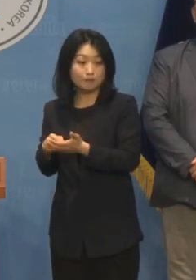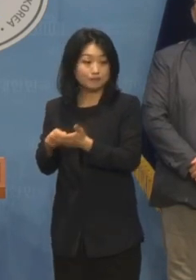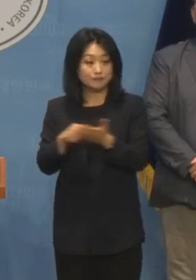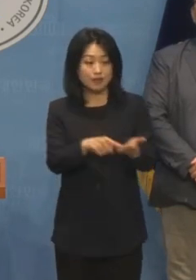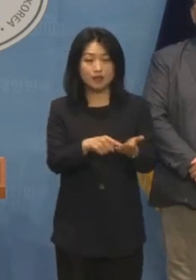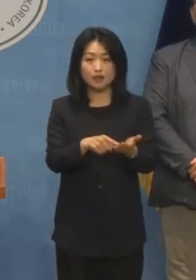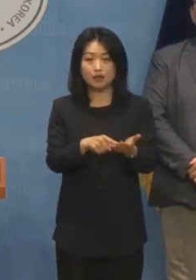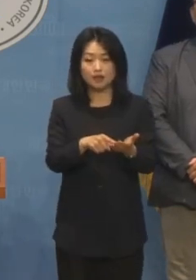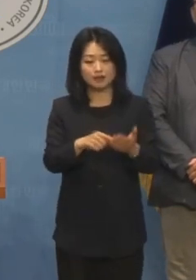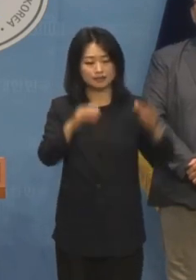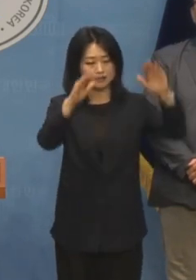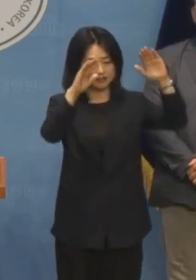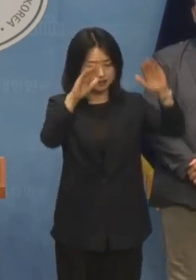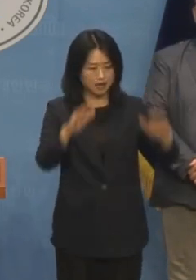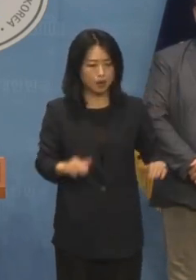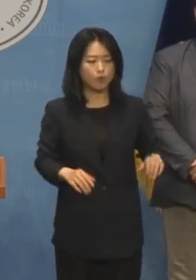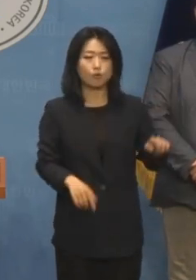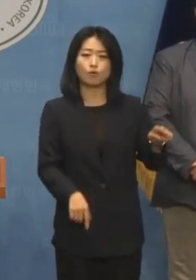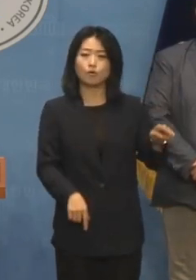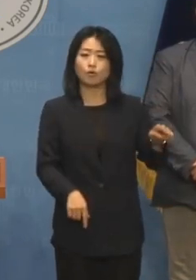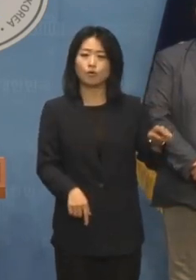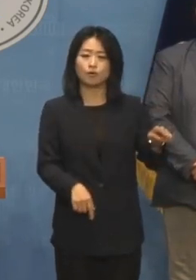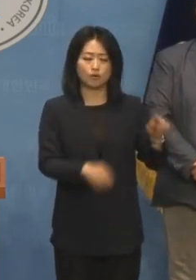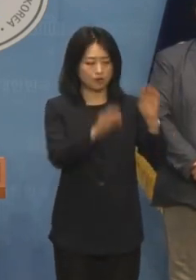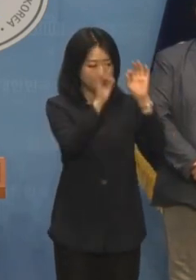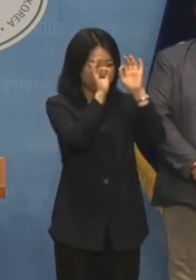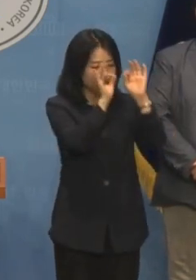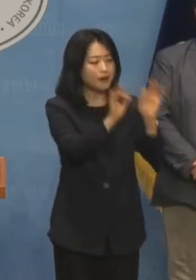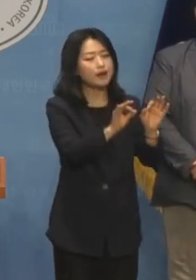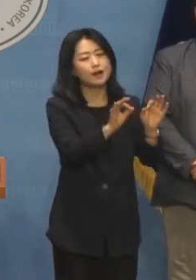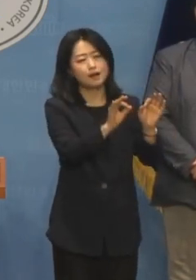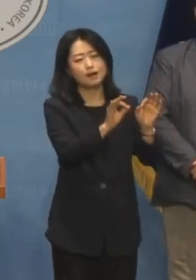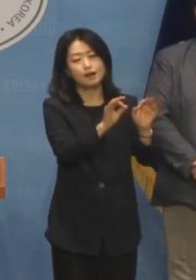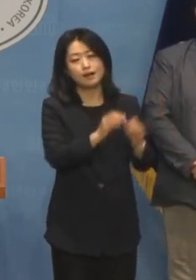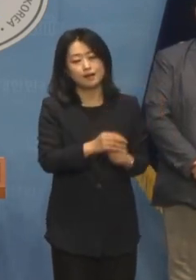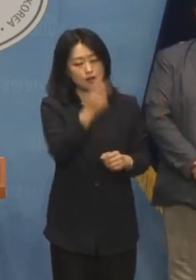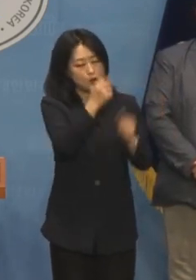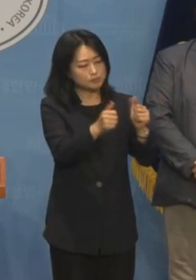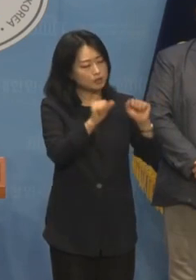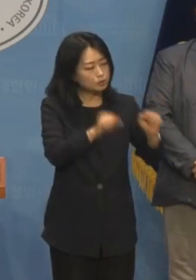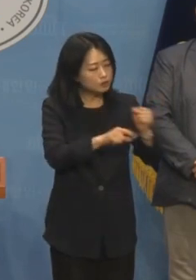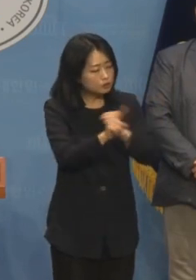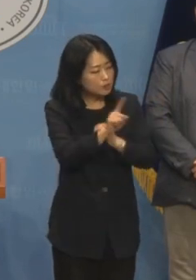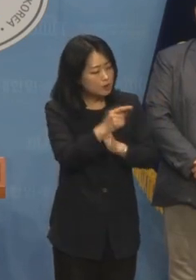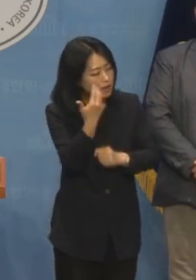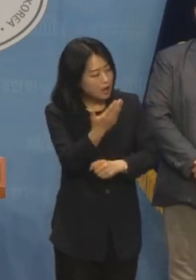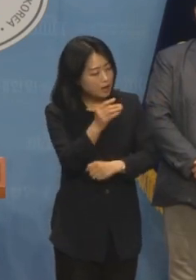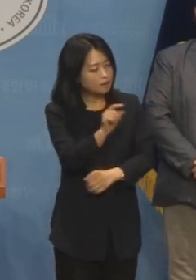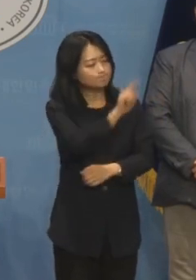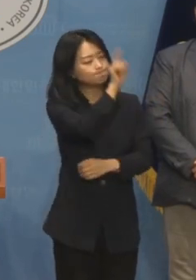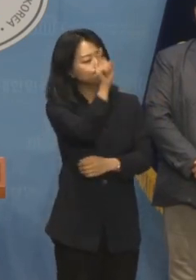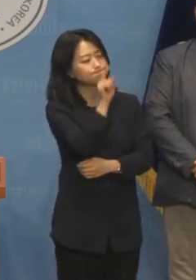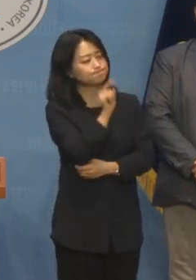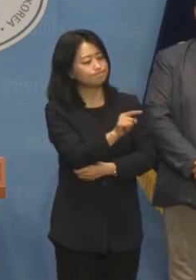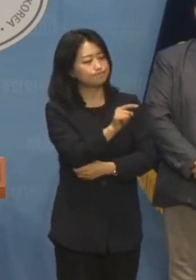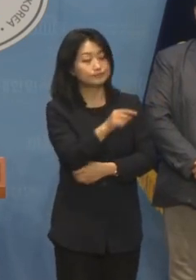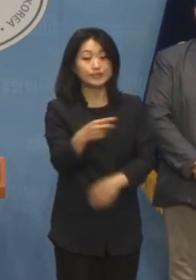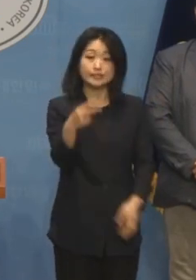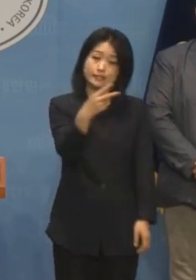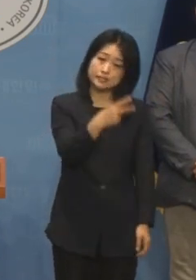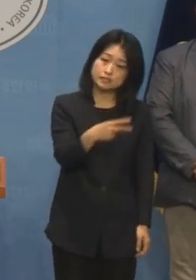왔다는 검찰의 오늘의 이 현주소를 놓고 검찰의 존재 이유를 다시 묻지 않을 수 없습니다.